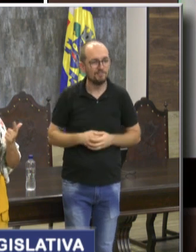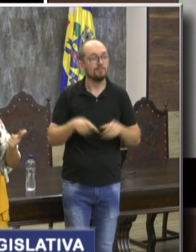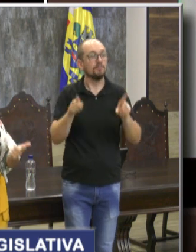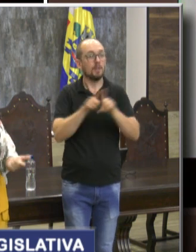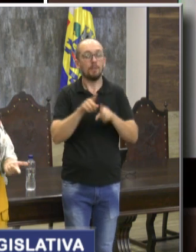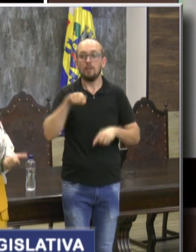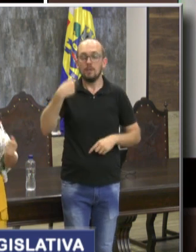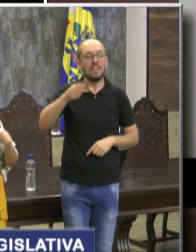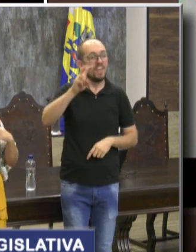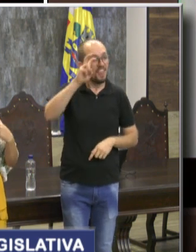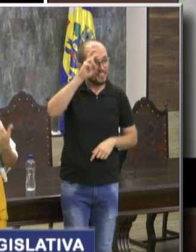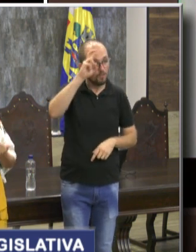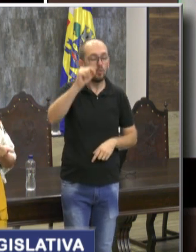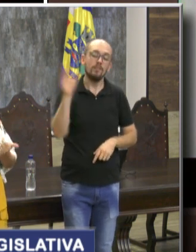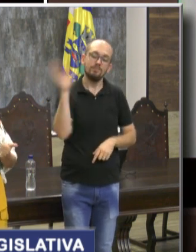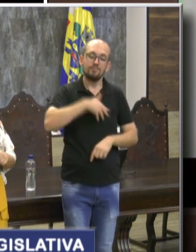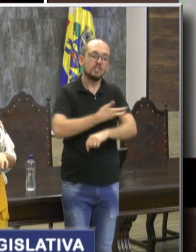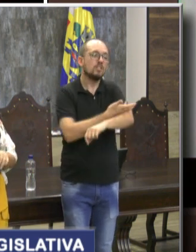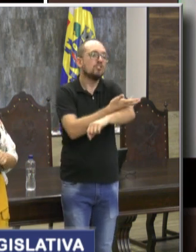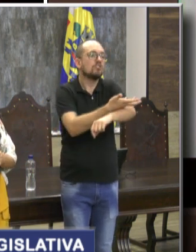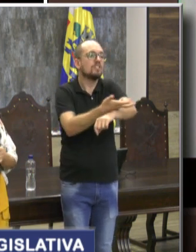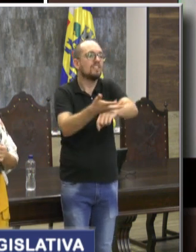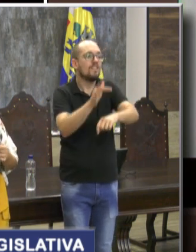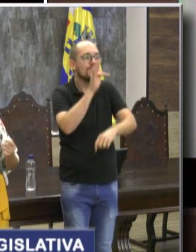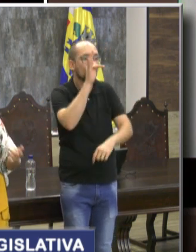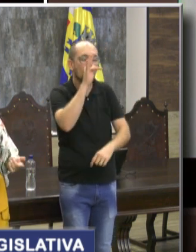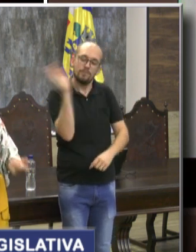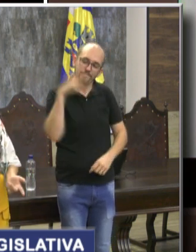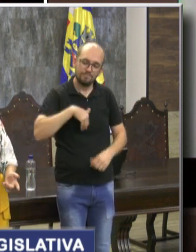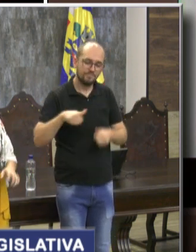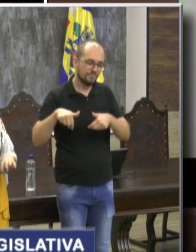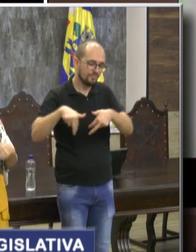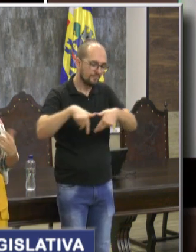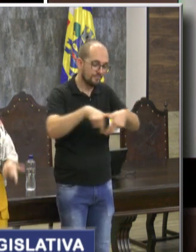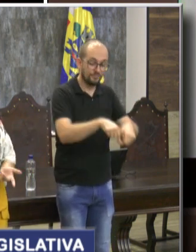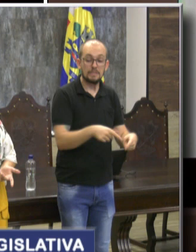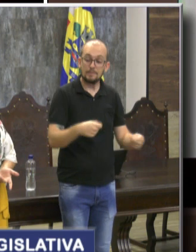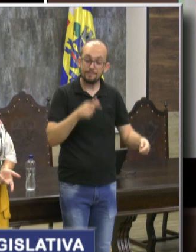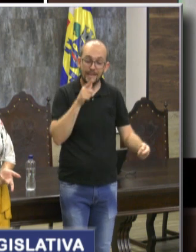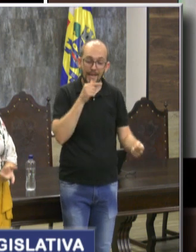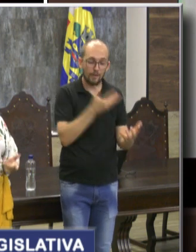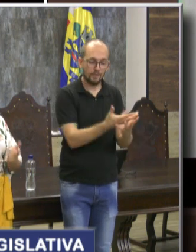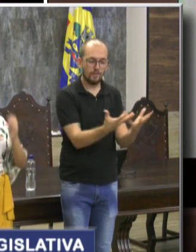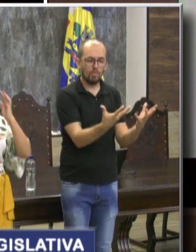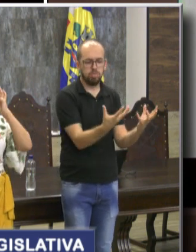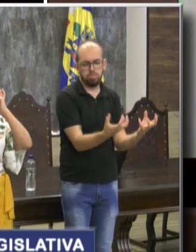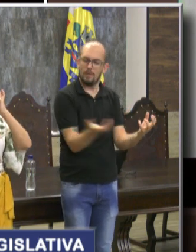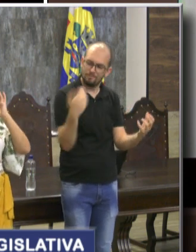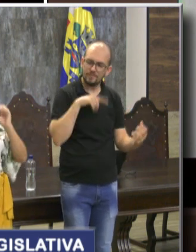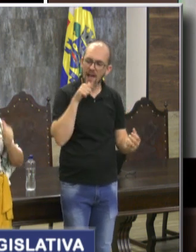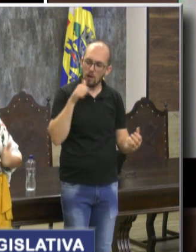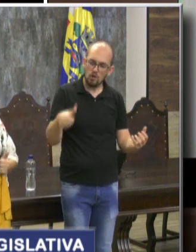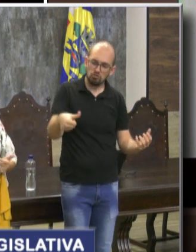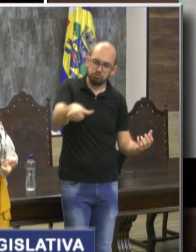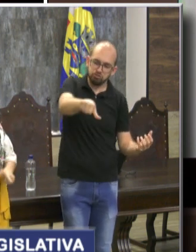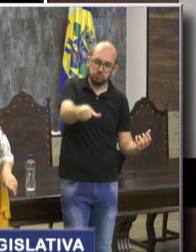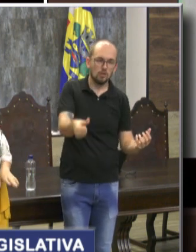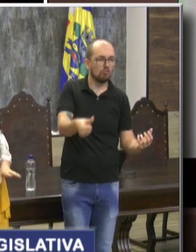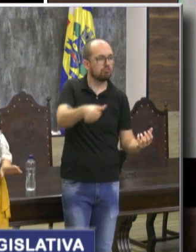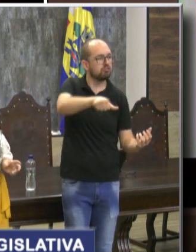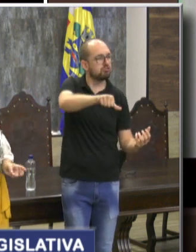flor, tamanho da folha, a gente explica para ele que a flor precisa de água, que a planta precisa de água. Então, assim, a gente trabalha